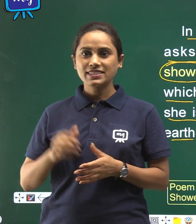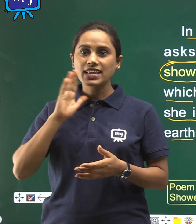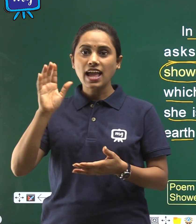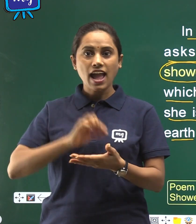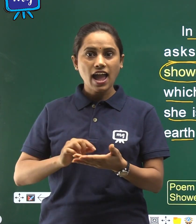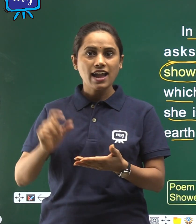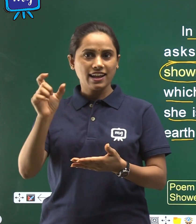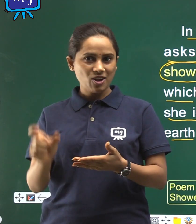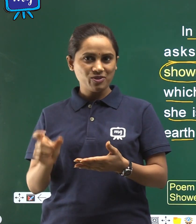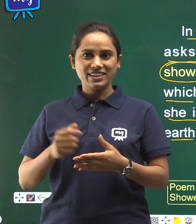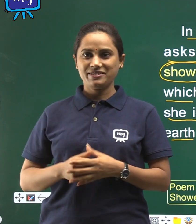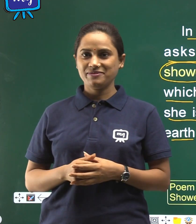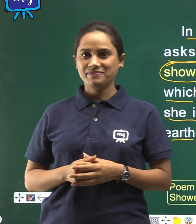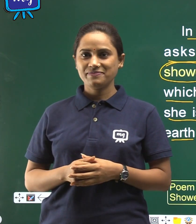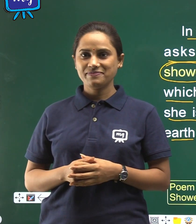कवि,